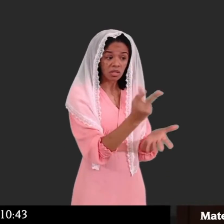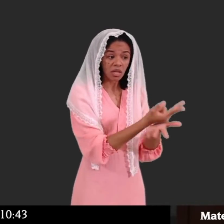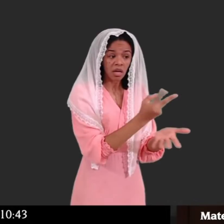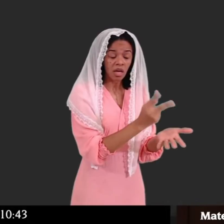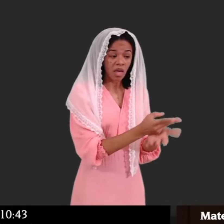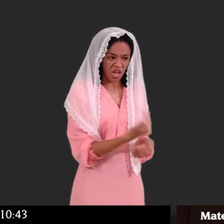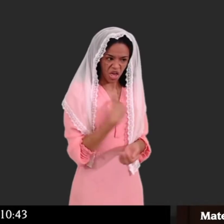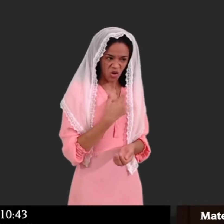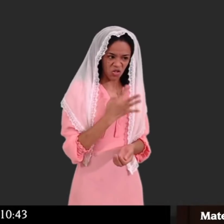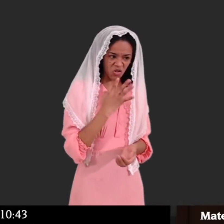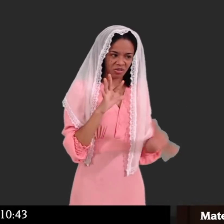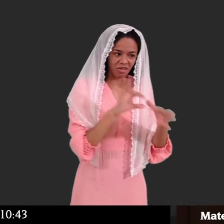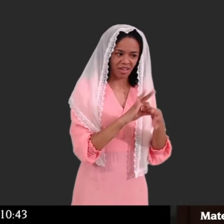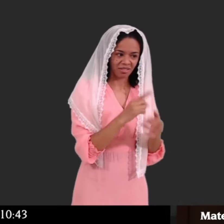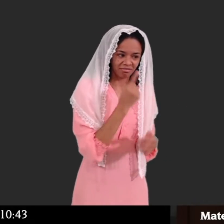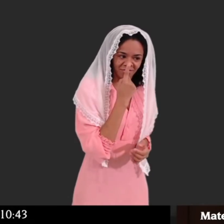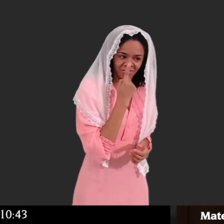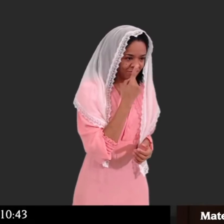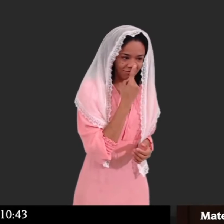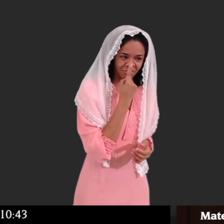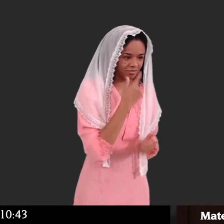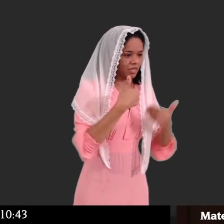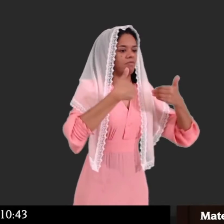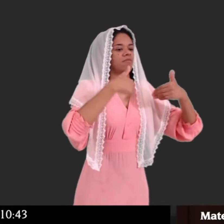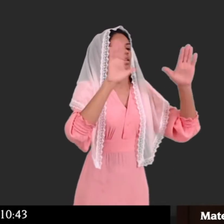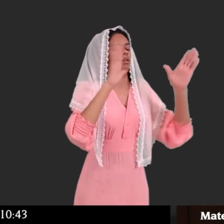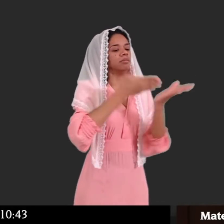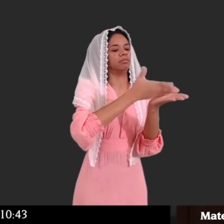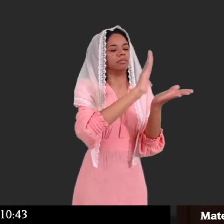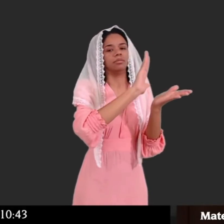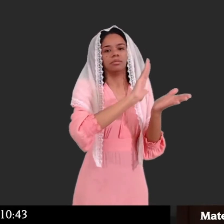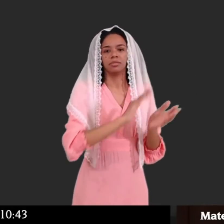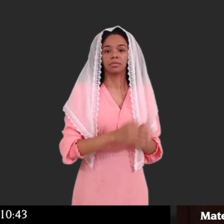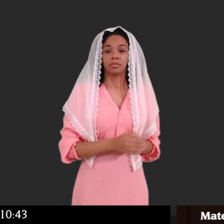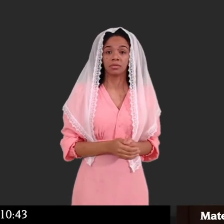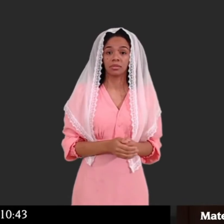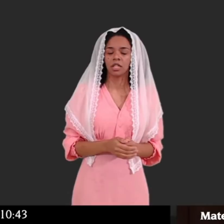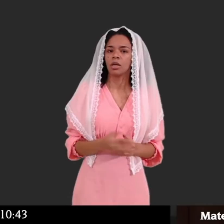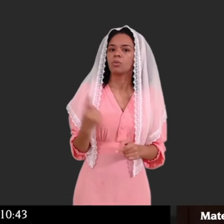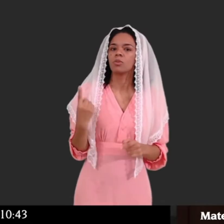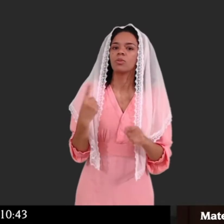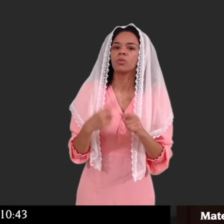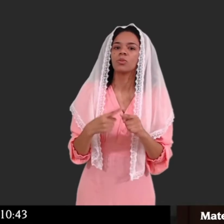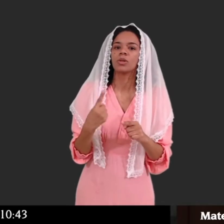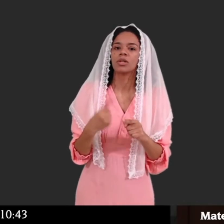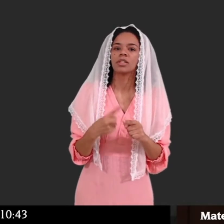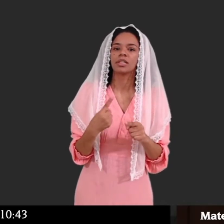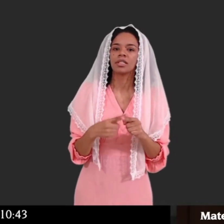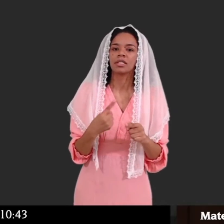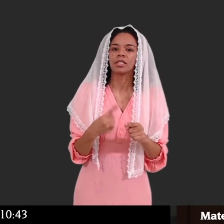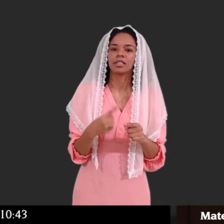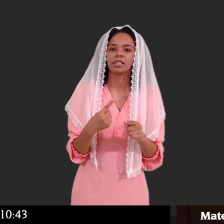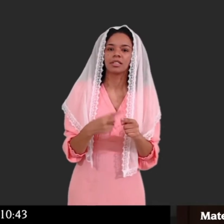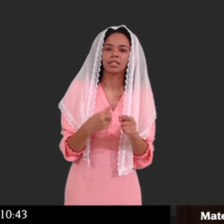sou teu conhecido, saia do meu caminho. Sabe por quê? Começou